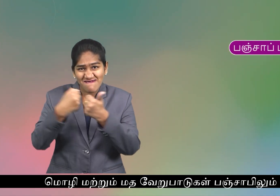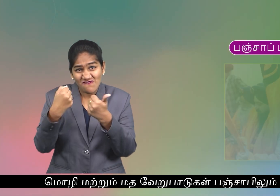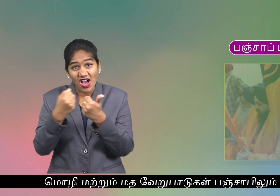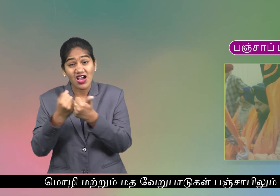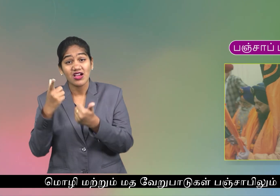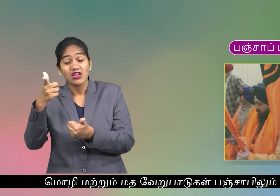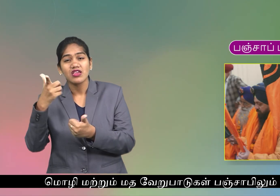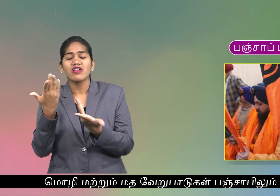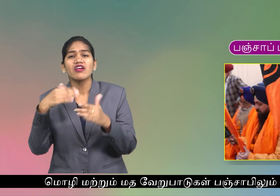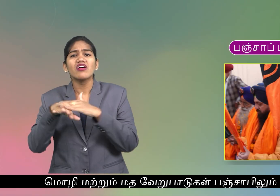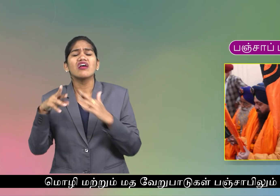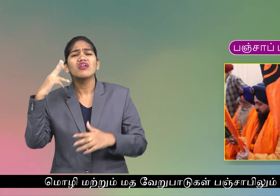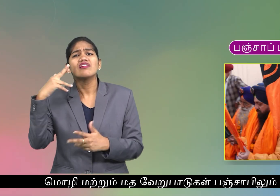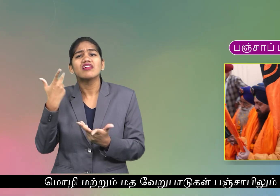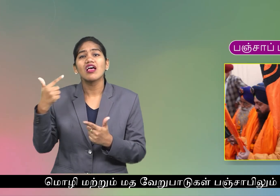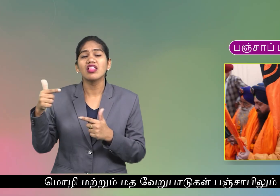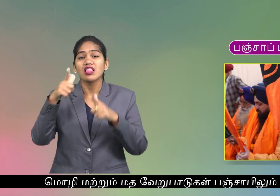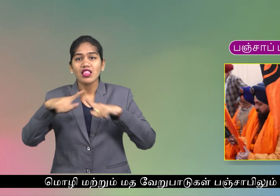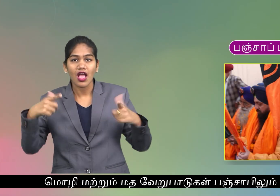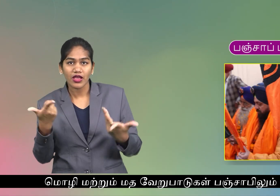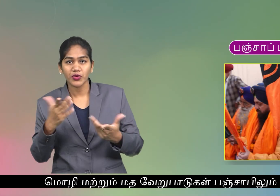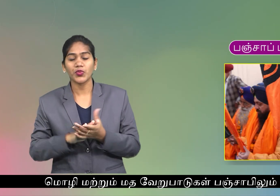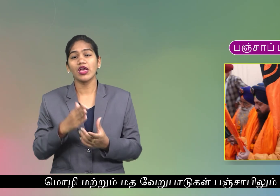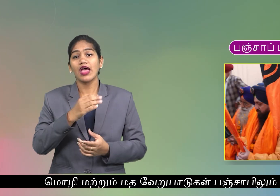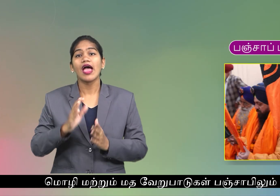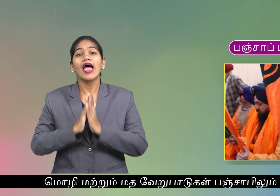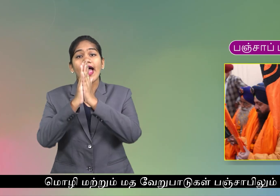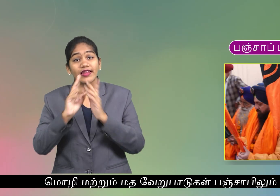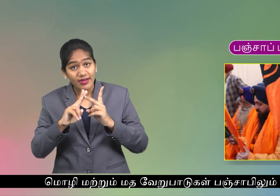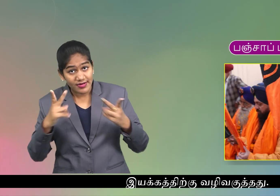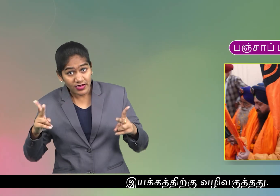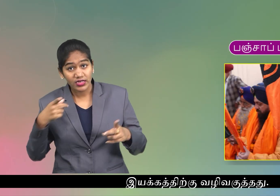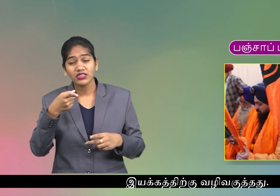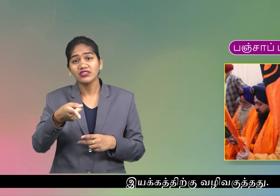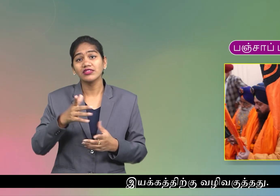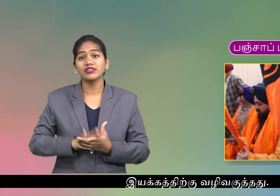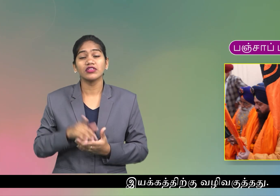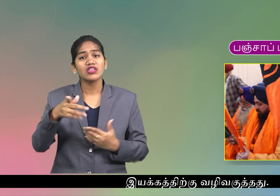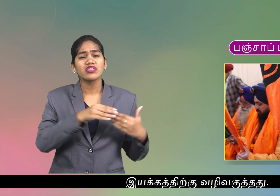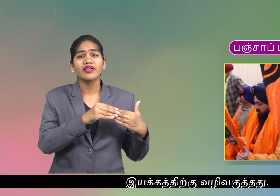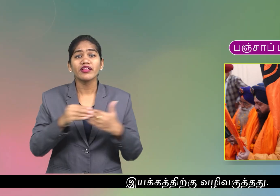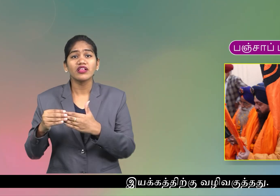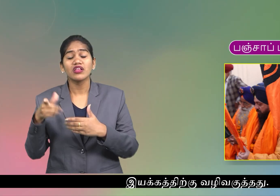மொழி மற்றும் மத வேறுபாடுகள் பஞ்சாபிலும் சுயாட்சிக்கான இயக்கத்திற்கு வழிவகுத்தது.